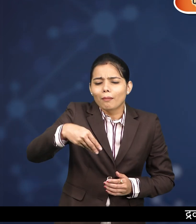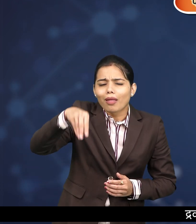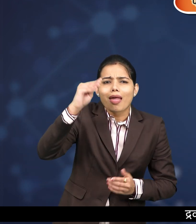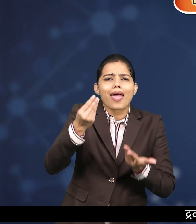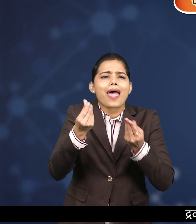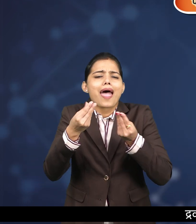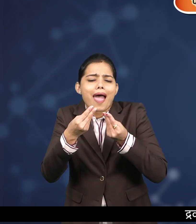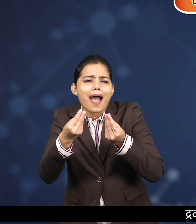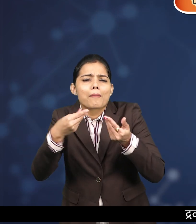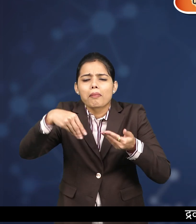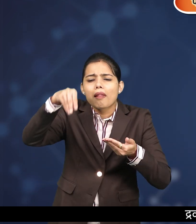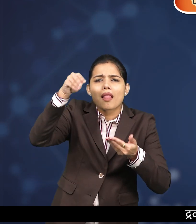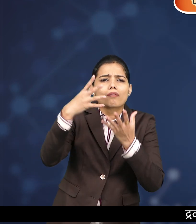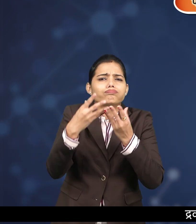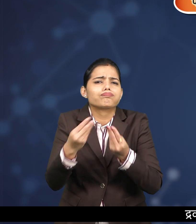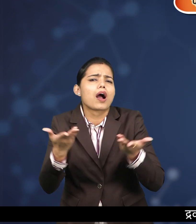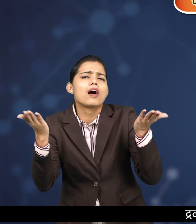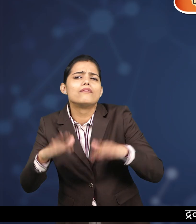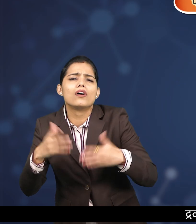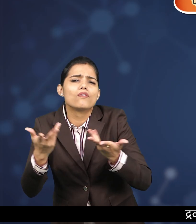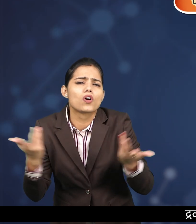द्रव लिक्विड कण ढीले होते हैं।